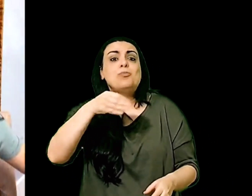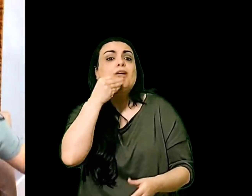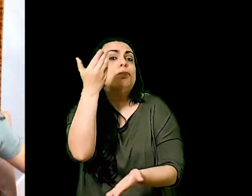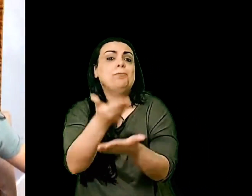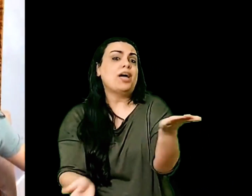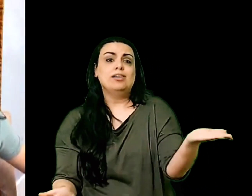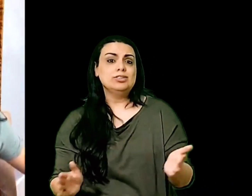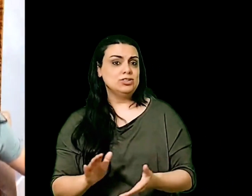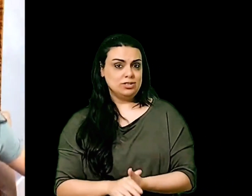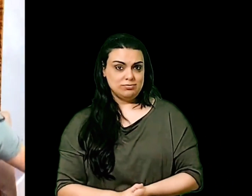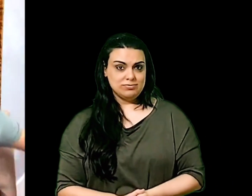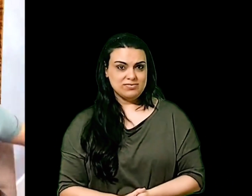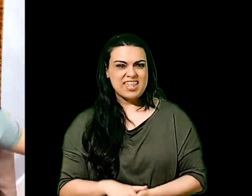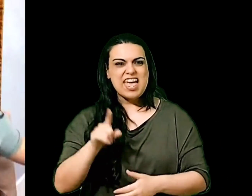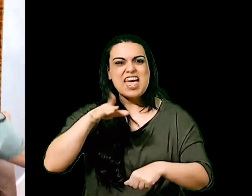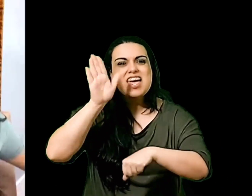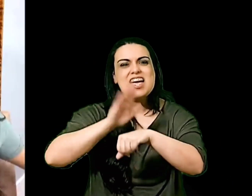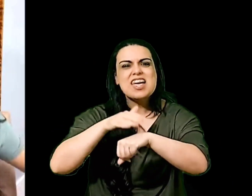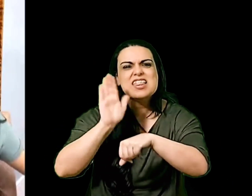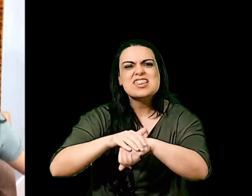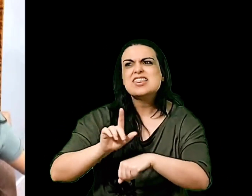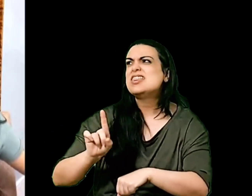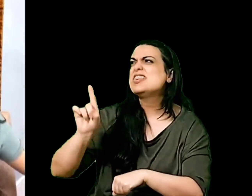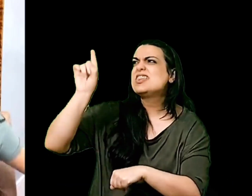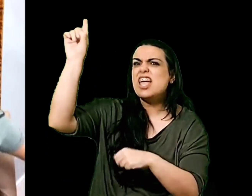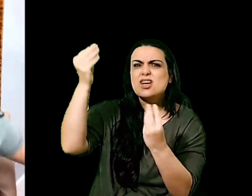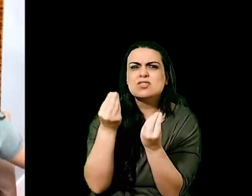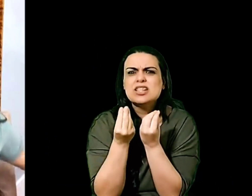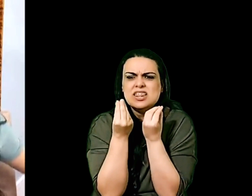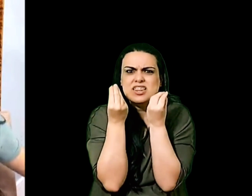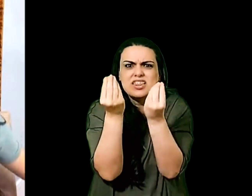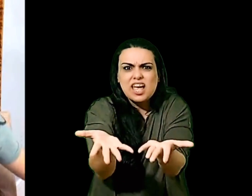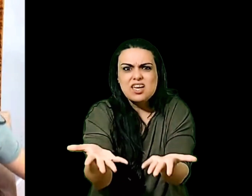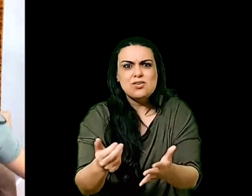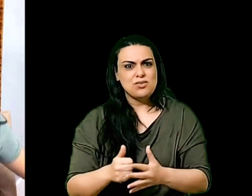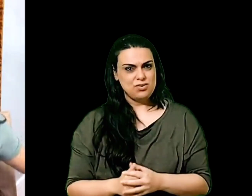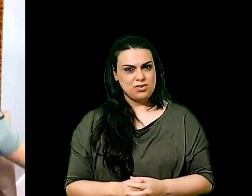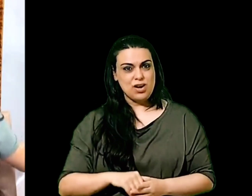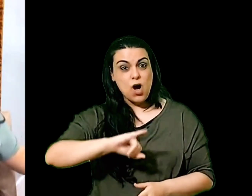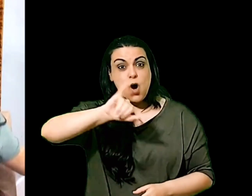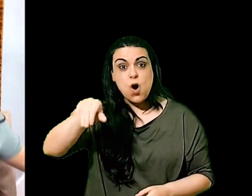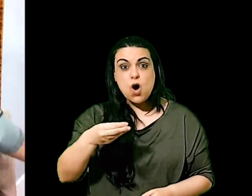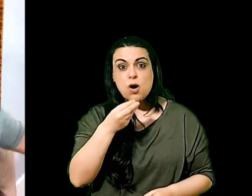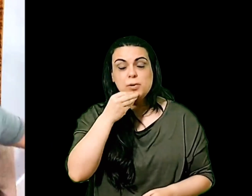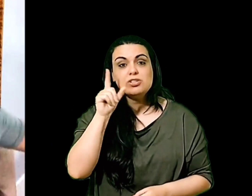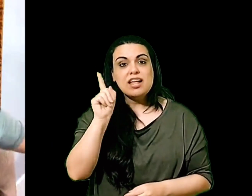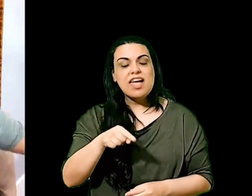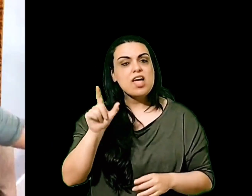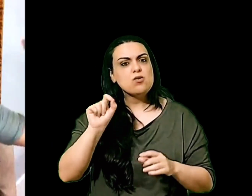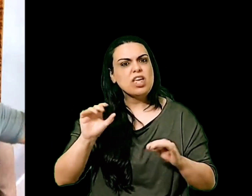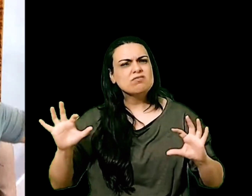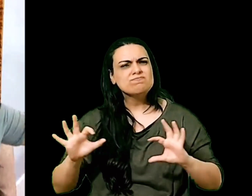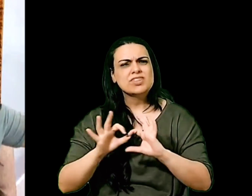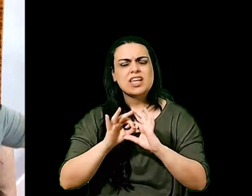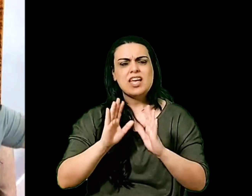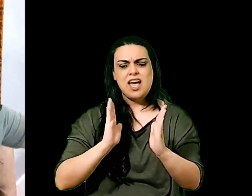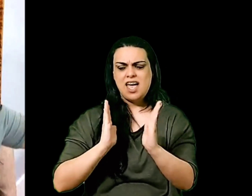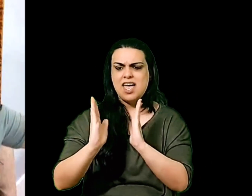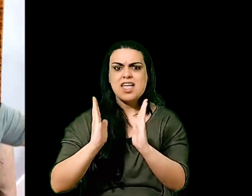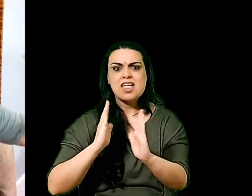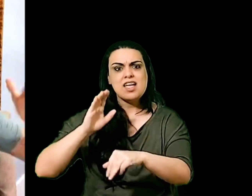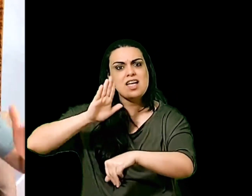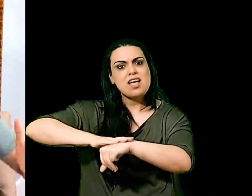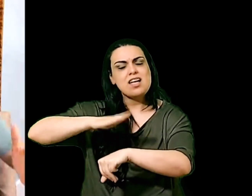novo. Segunda coisa, é do céu. Veio de Deus. Oportunidade é um alinhamento do